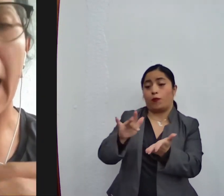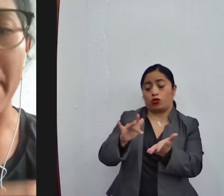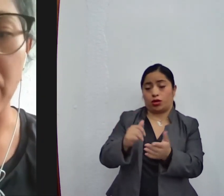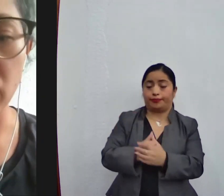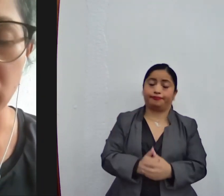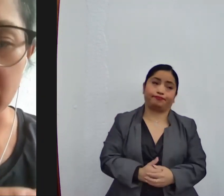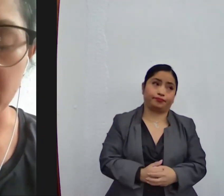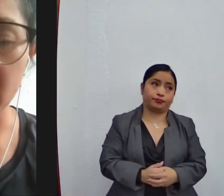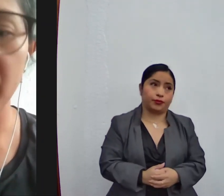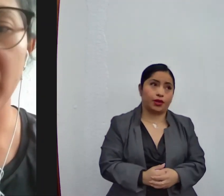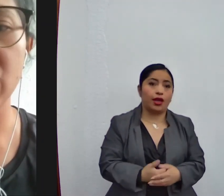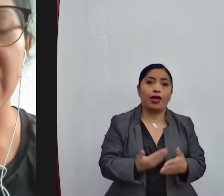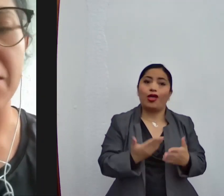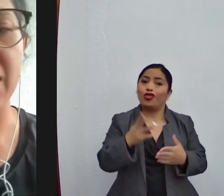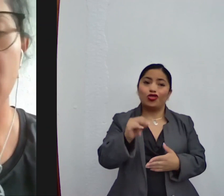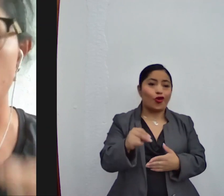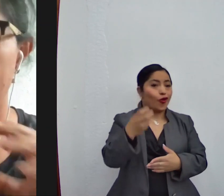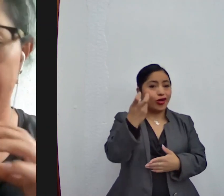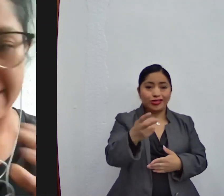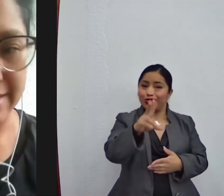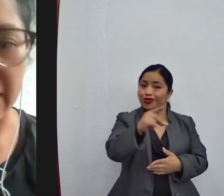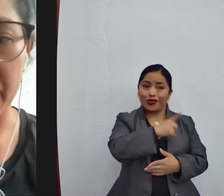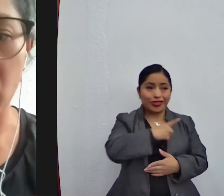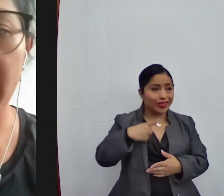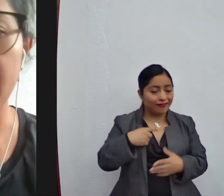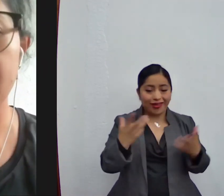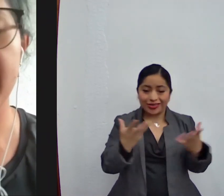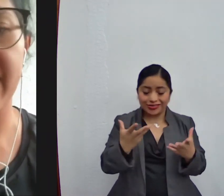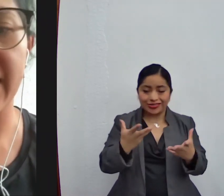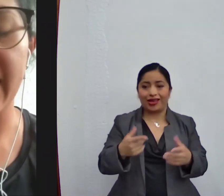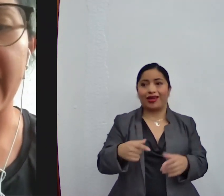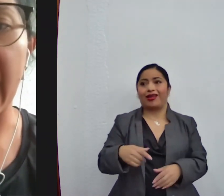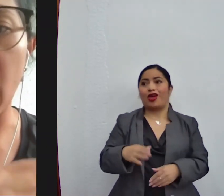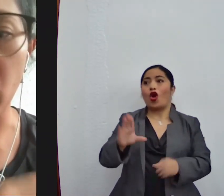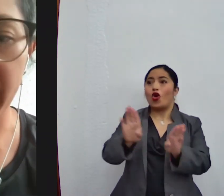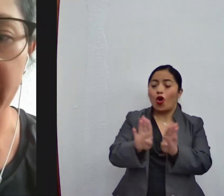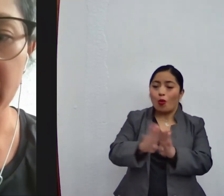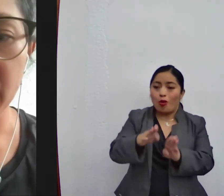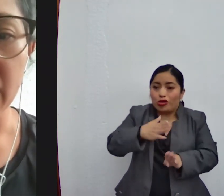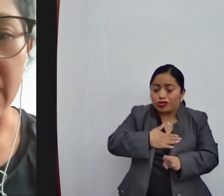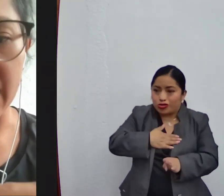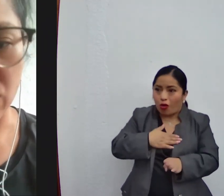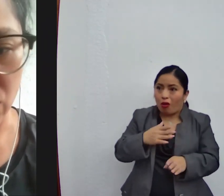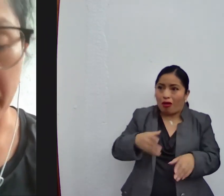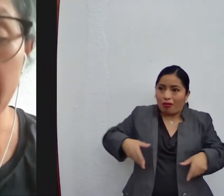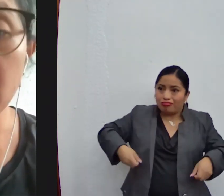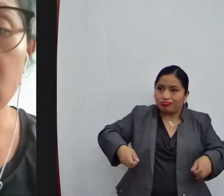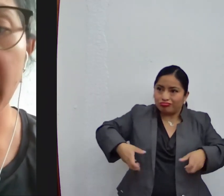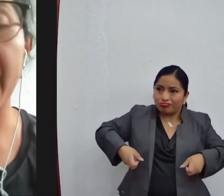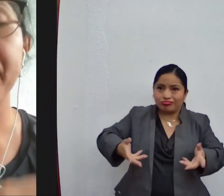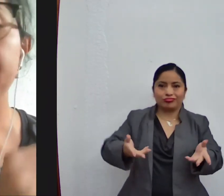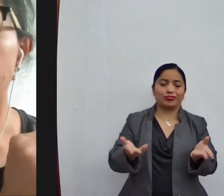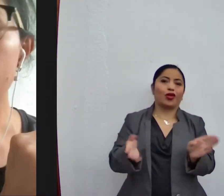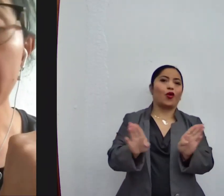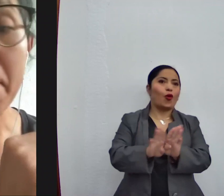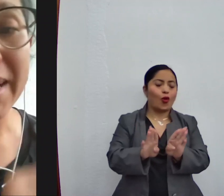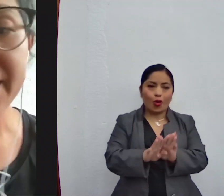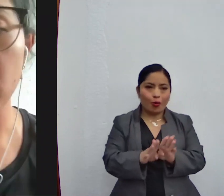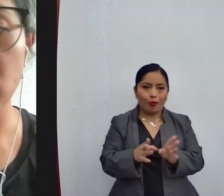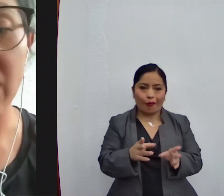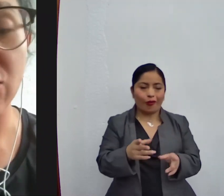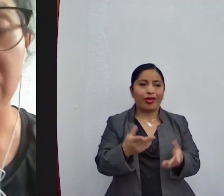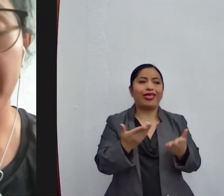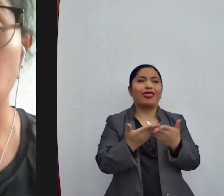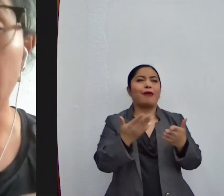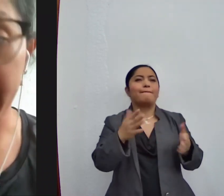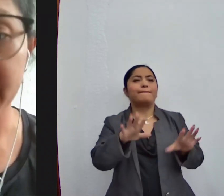con apoyos específicos, y me dieron una silla manual de esas que vienen en el ahorrera y que todos sabemos que